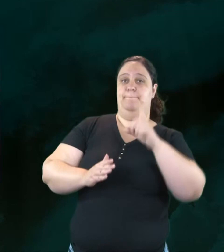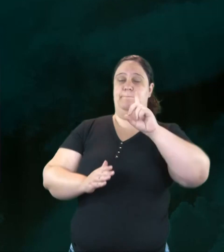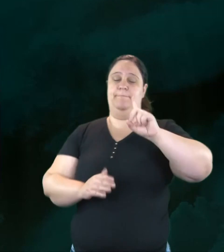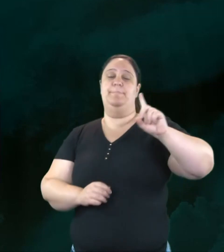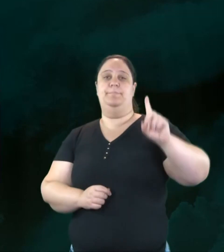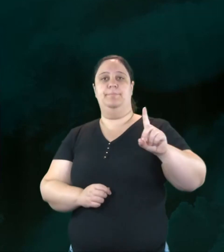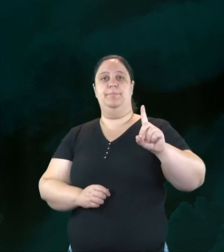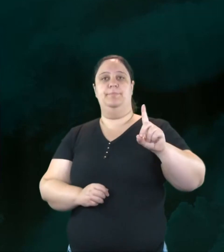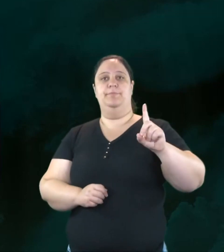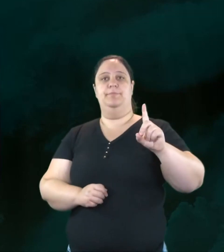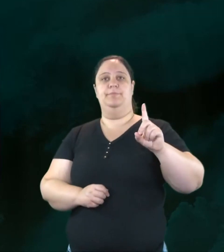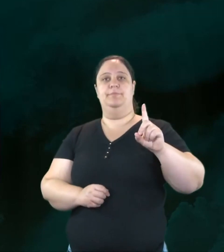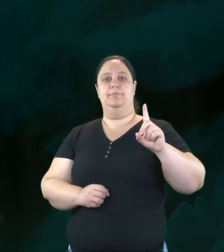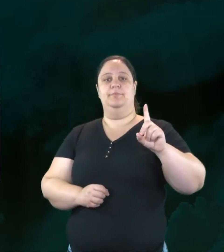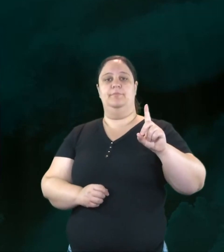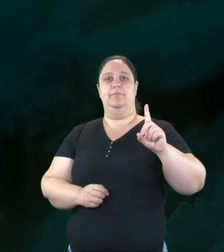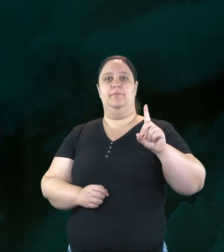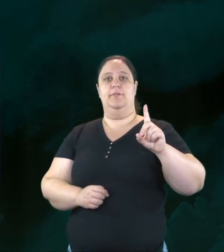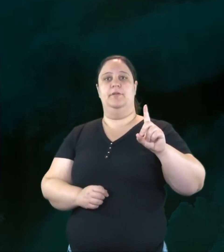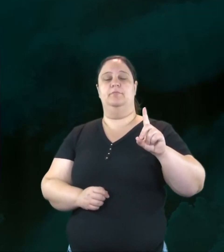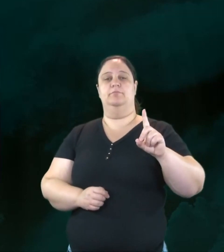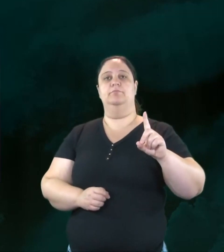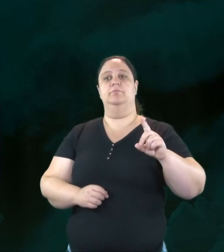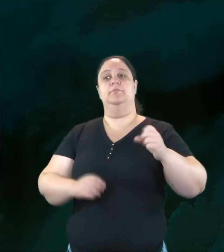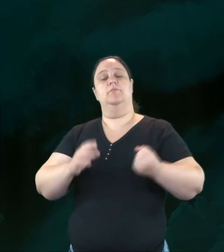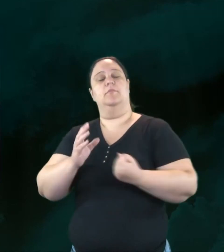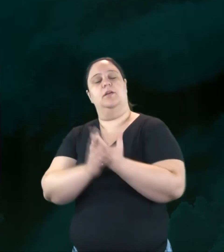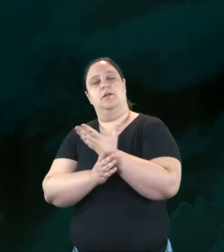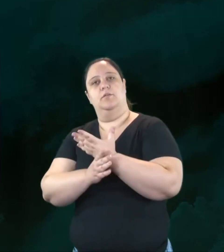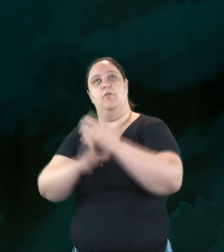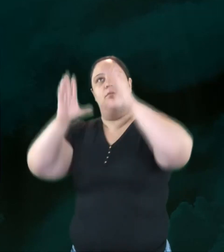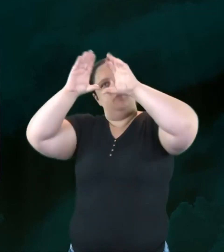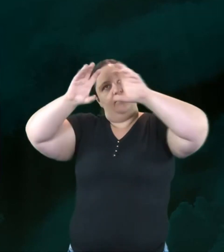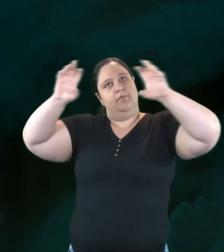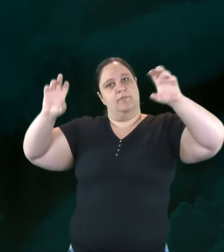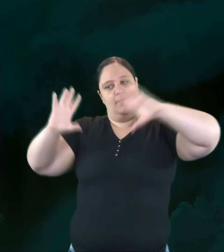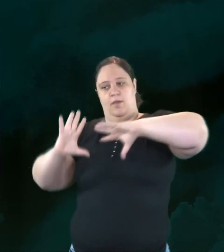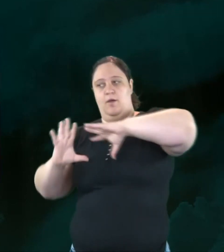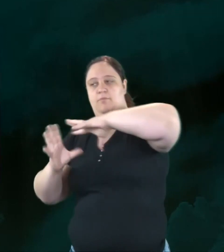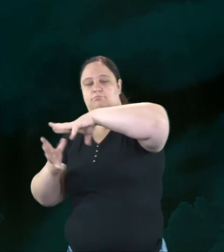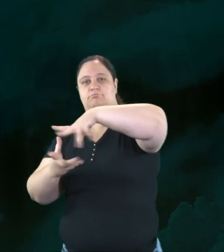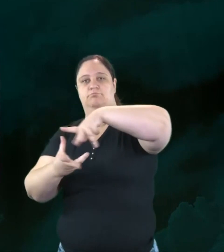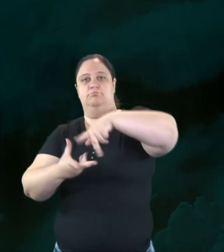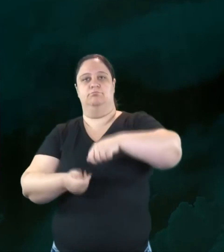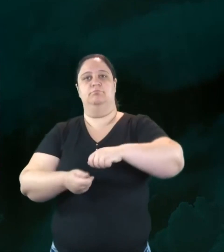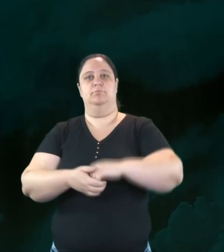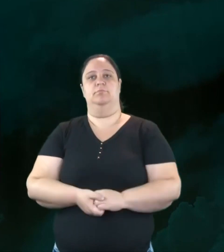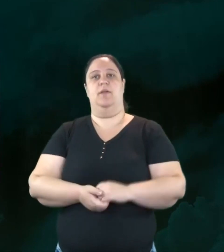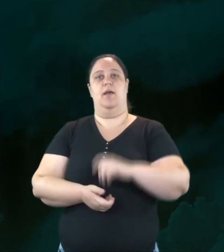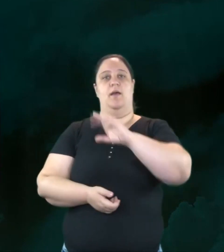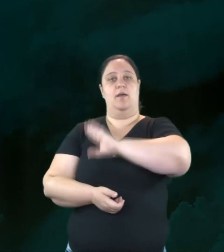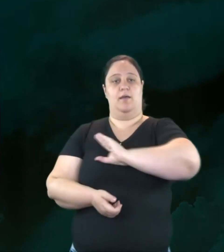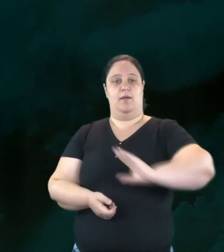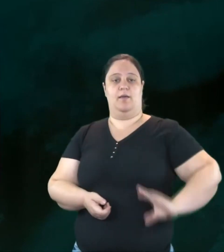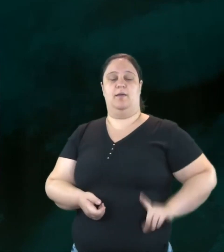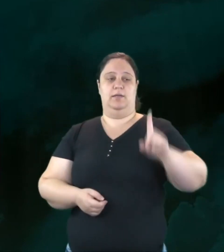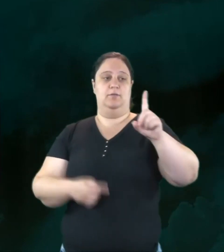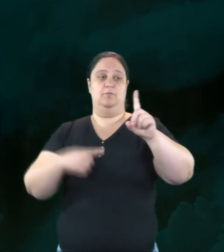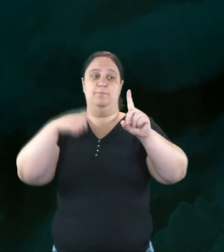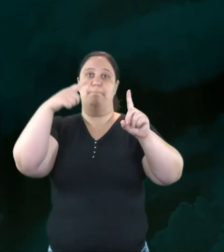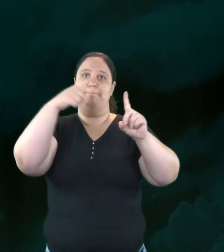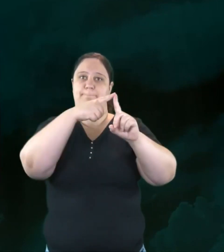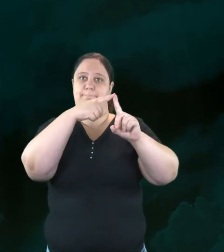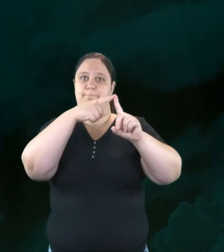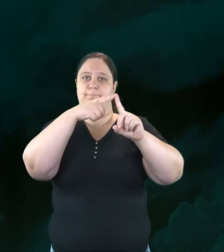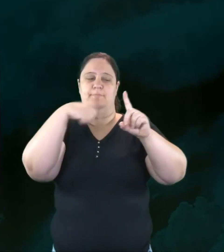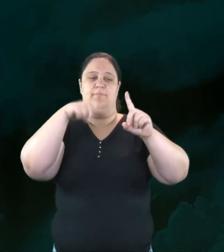todas as coisas foram criadas por meio dEle e para Ele. Então, Ele é o centro, é o ponto de conexão